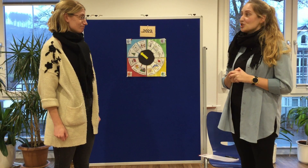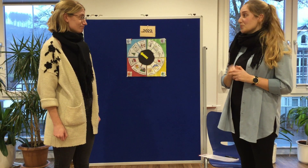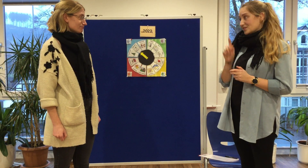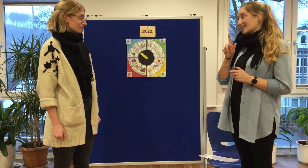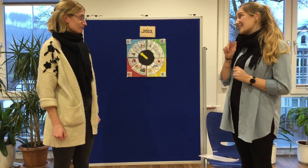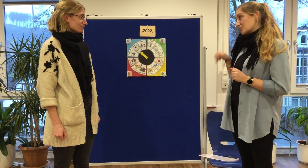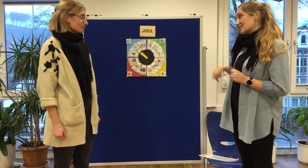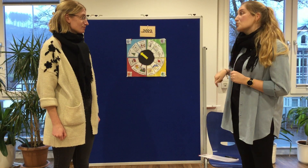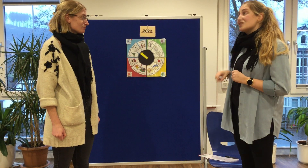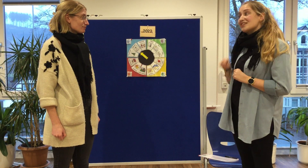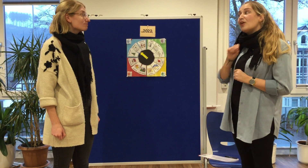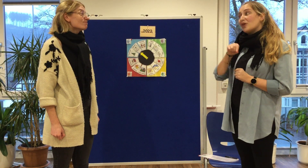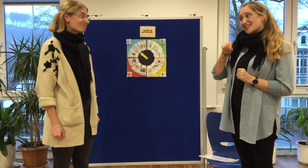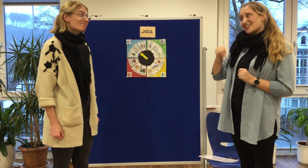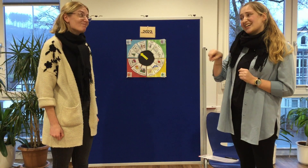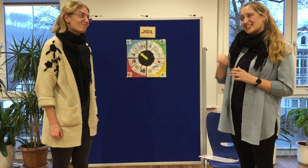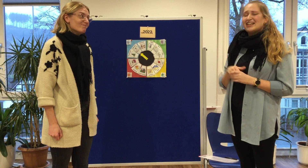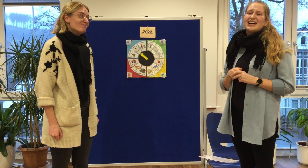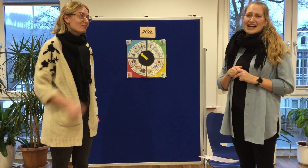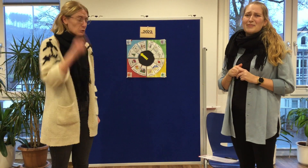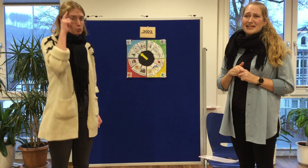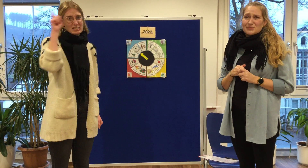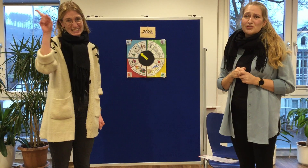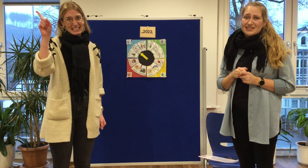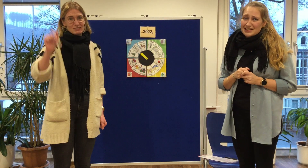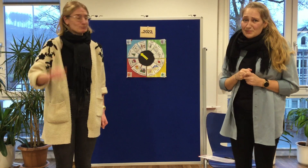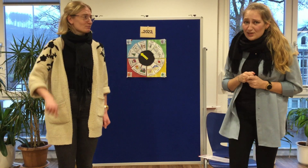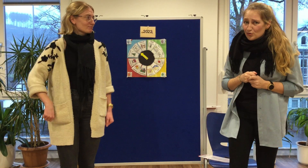Stimmt, da kann ich mir das später auch eintragen. Aber jetzt muss ich erstmal